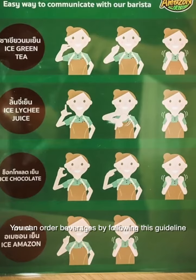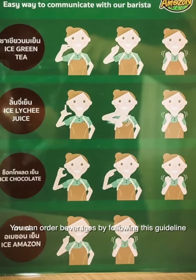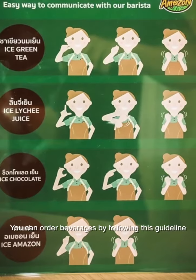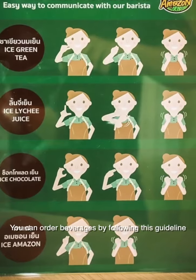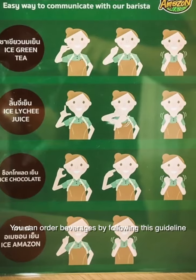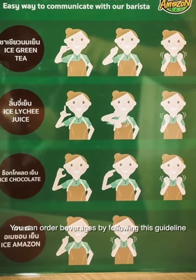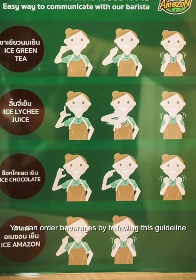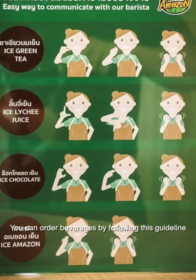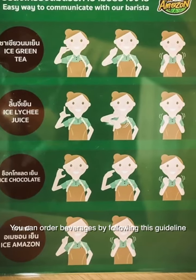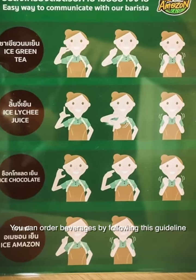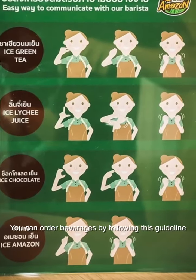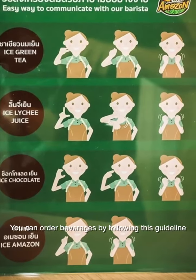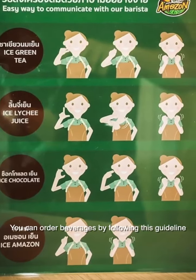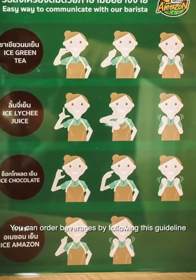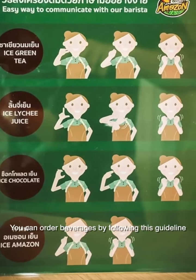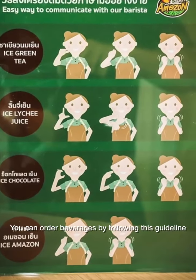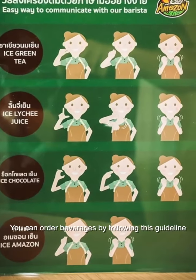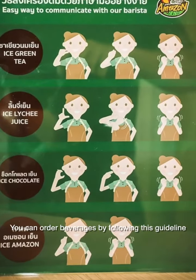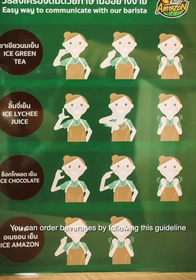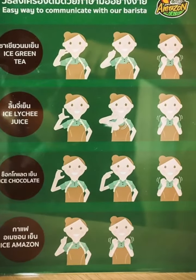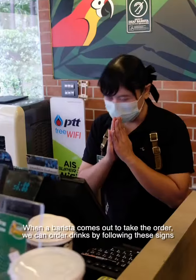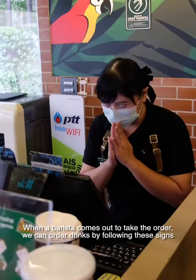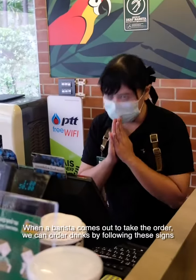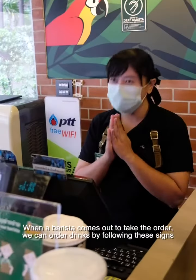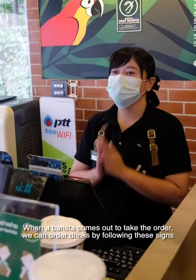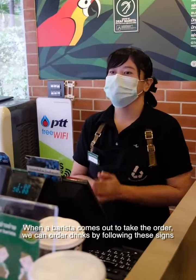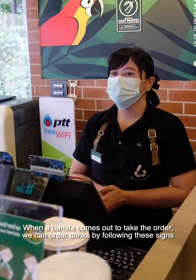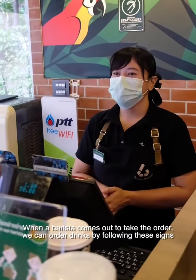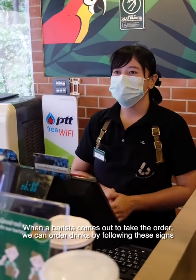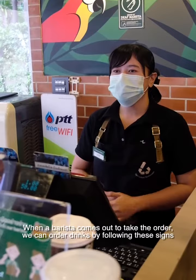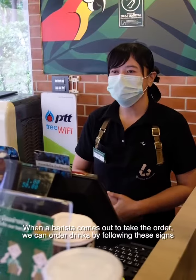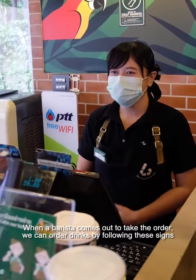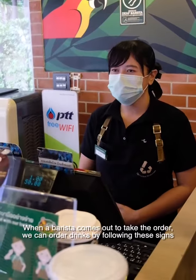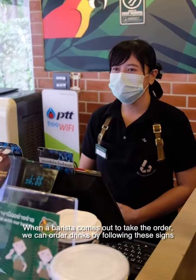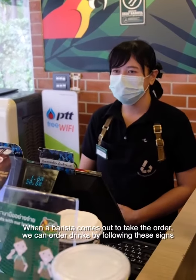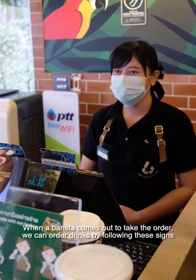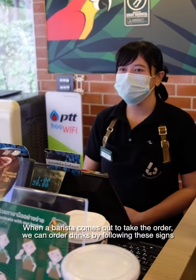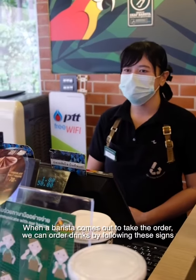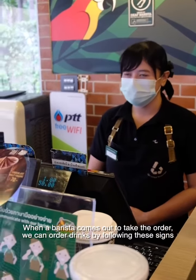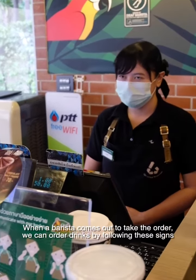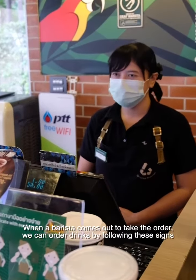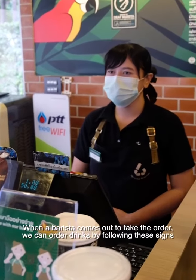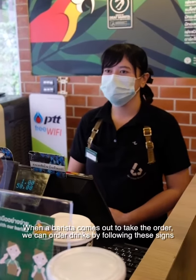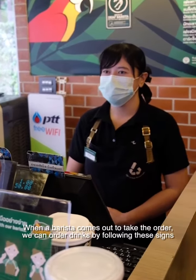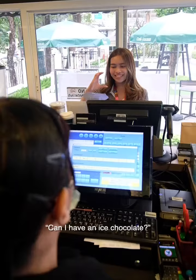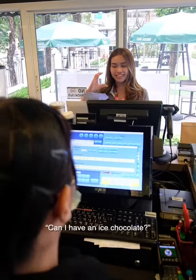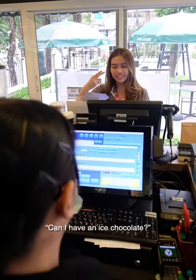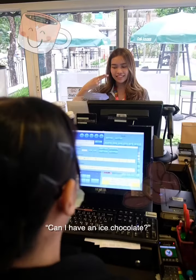องดื่มและขนมโดยใช้ภาษามือตามนี้พอบาริสต้าออกมารับออเดอร์เราสั่งเครื่องดื่มโดยทำตามนี้ได้เลยขอโกโก้เย็น